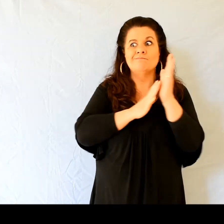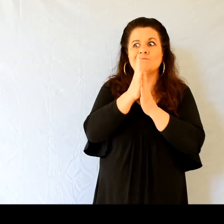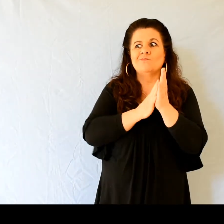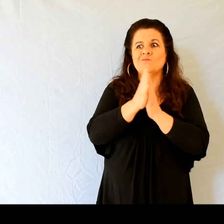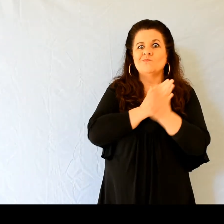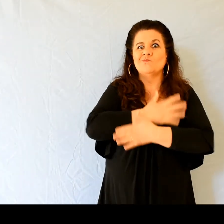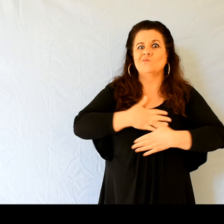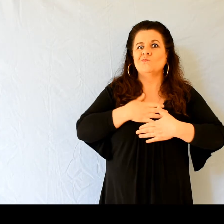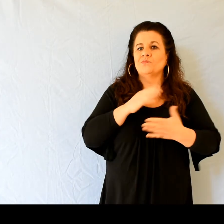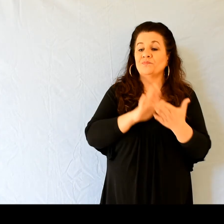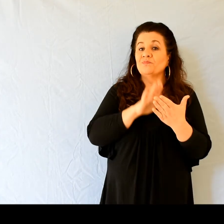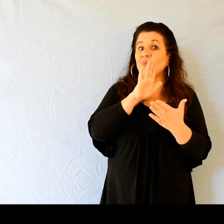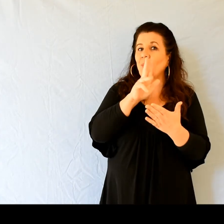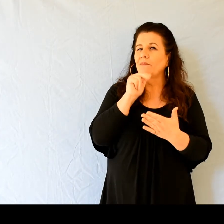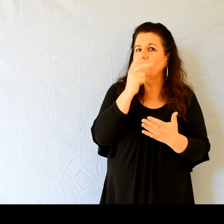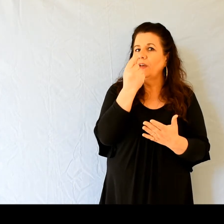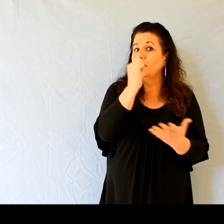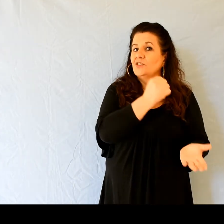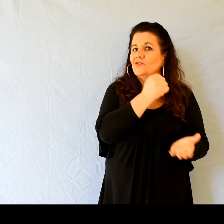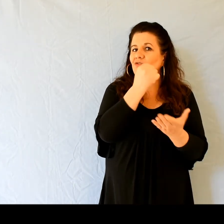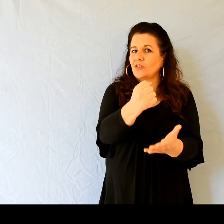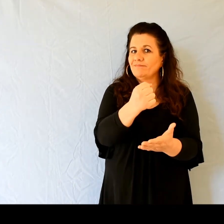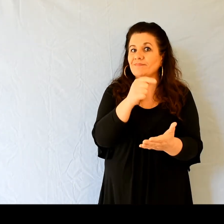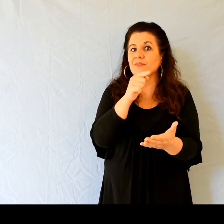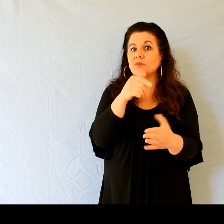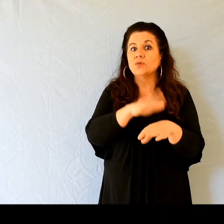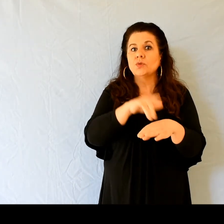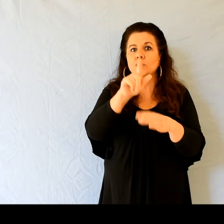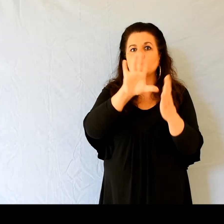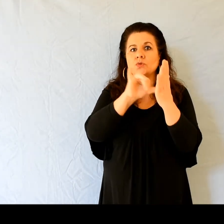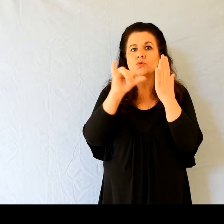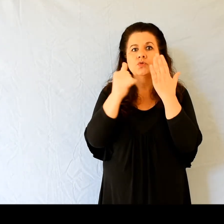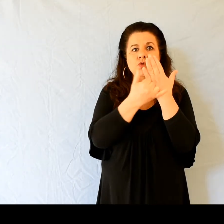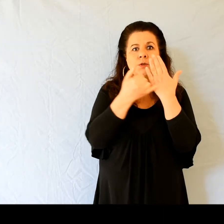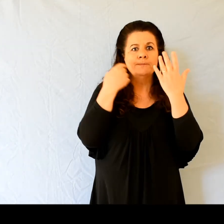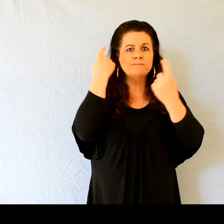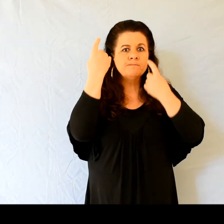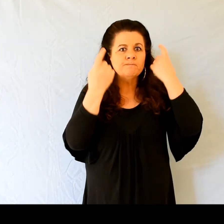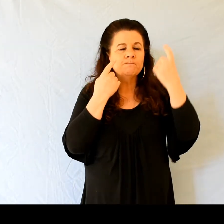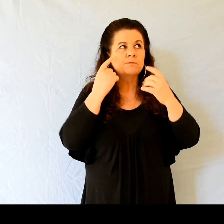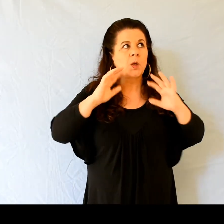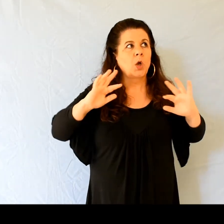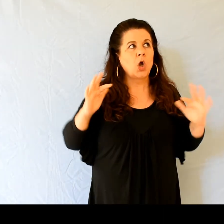Et Judas cherchait comment le livrer au moment favorable.